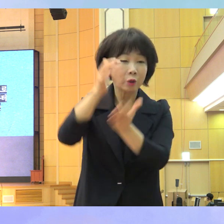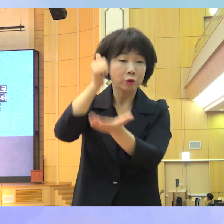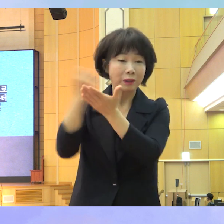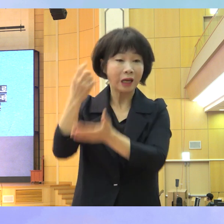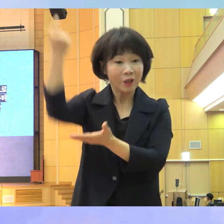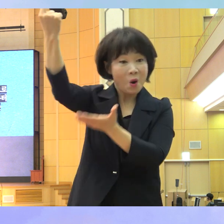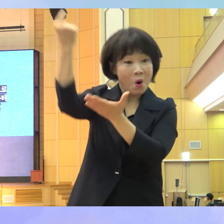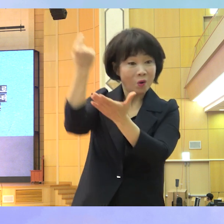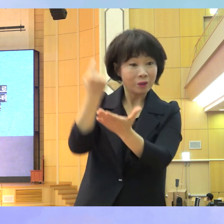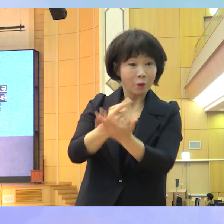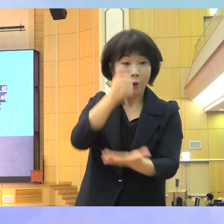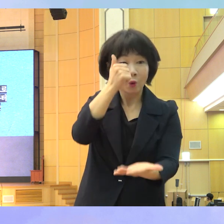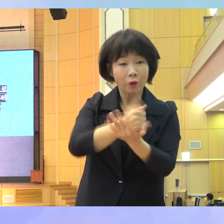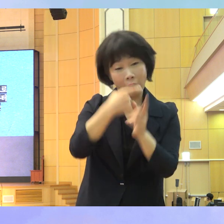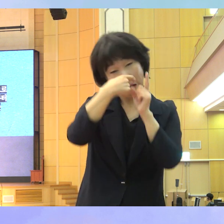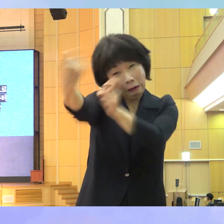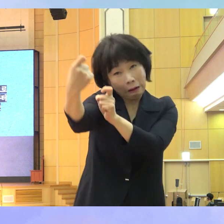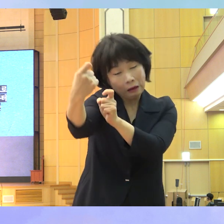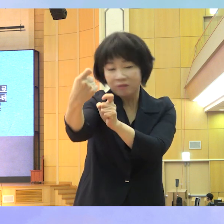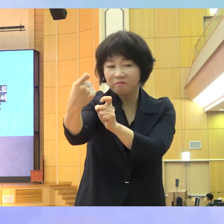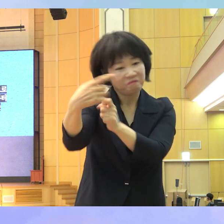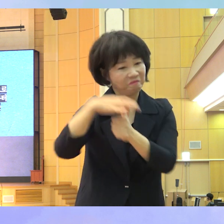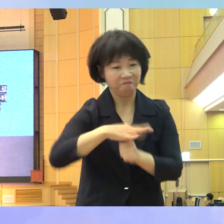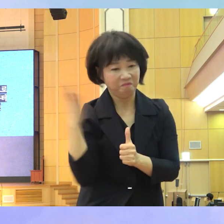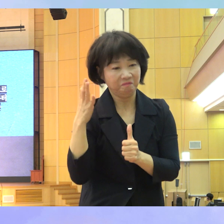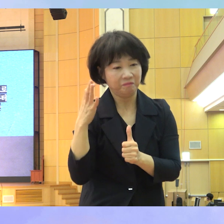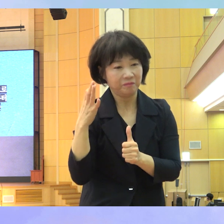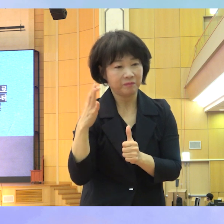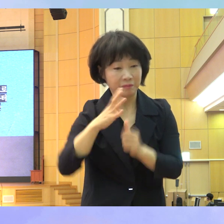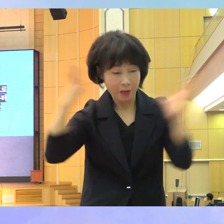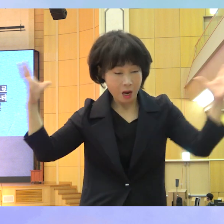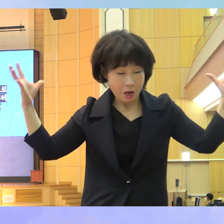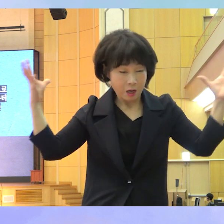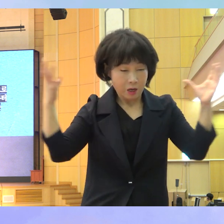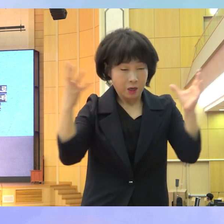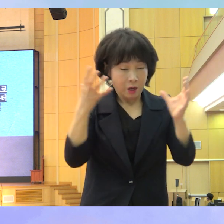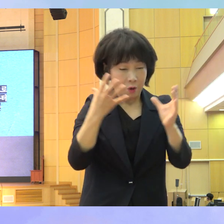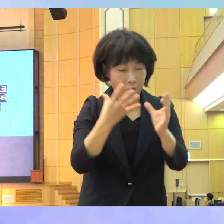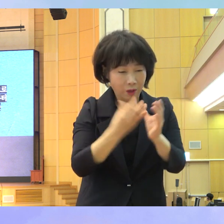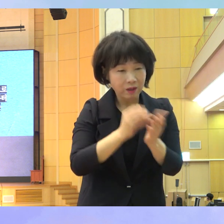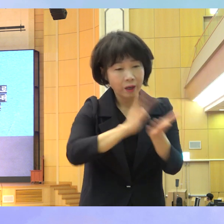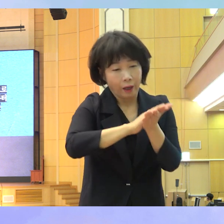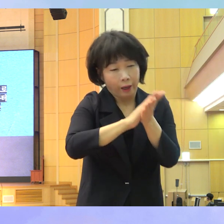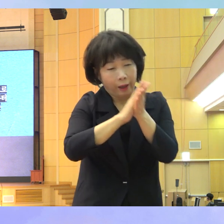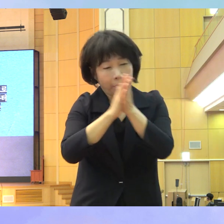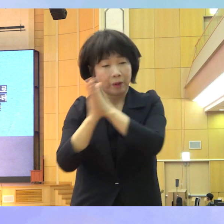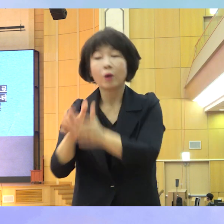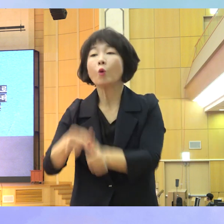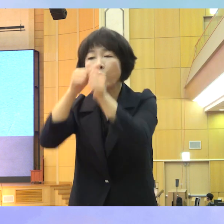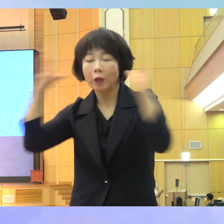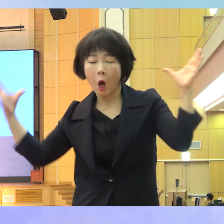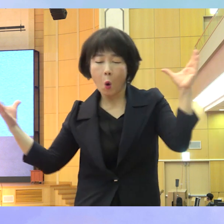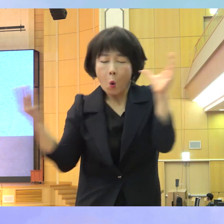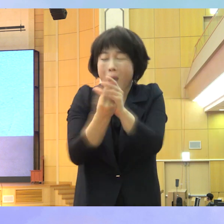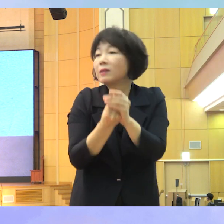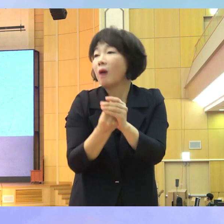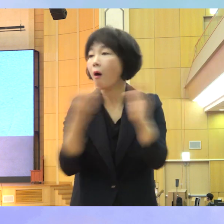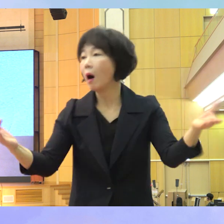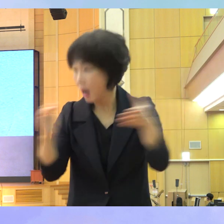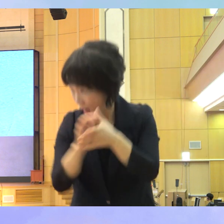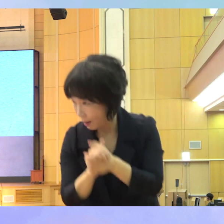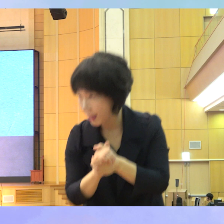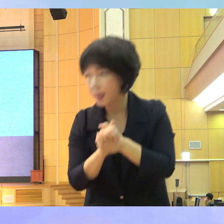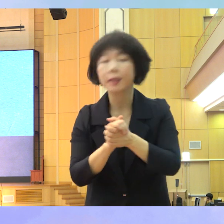풀려나서 구원의 완성을 이루는 것, 이것을 영화라고 얘기를 해요. 이거는 성경에 나오는